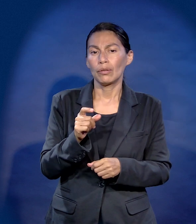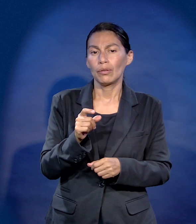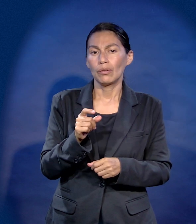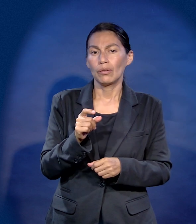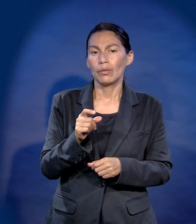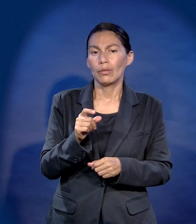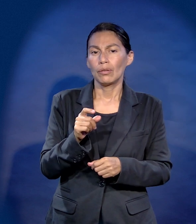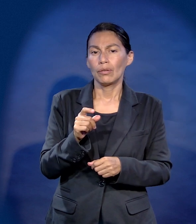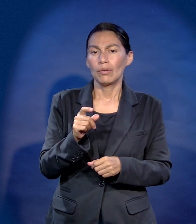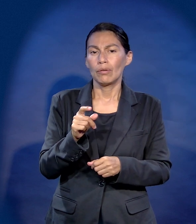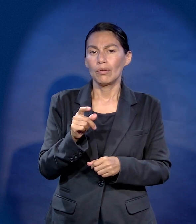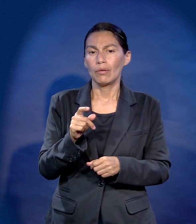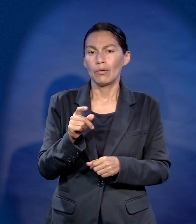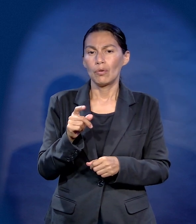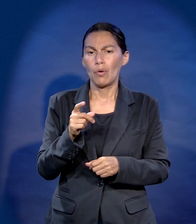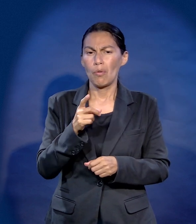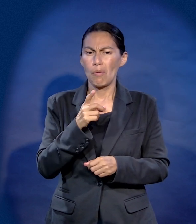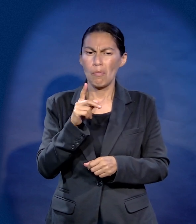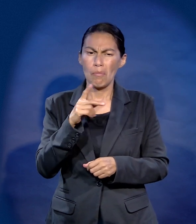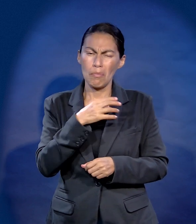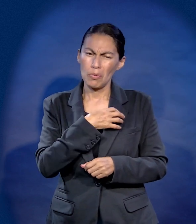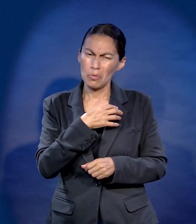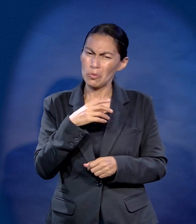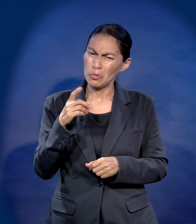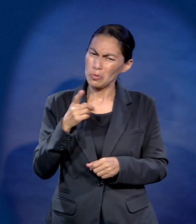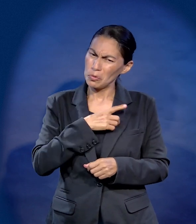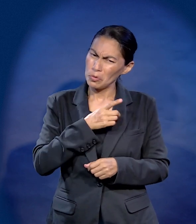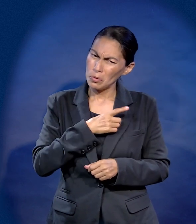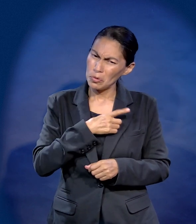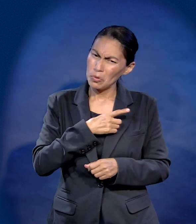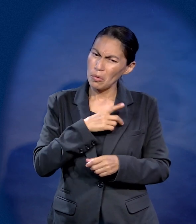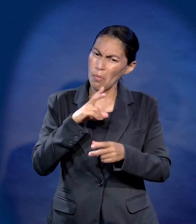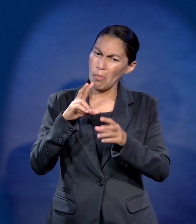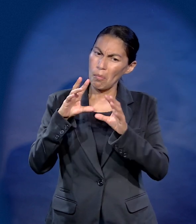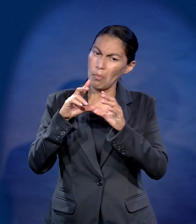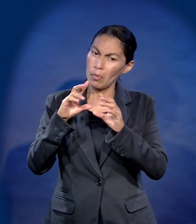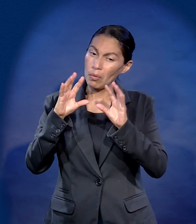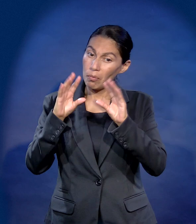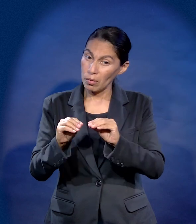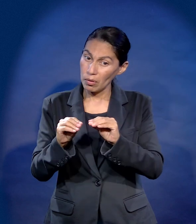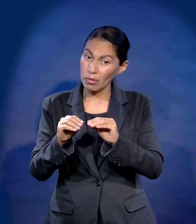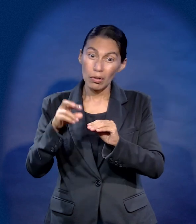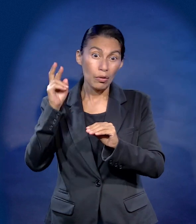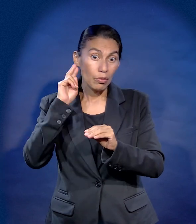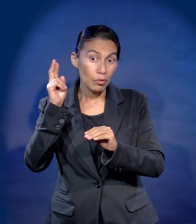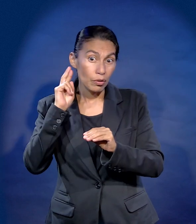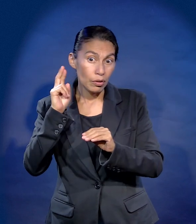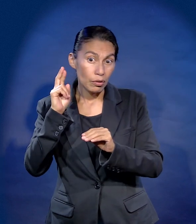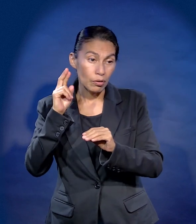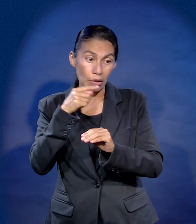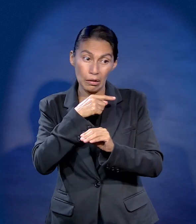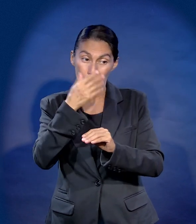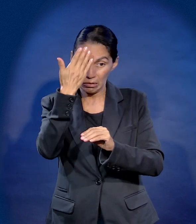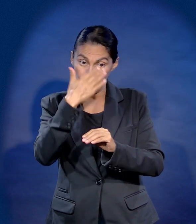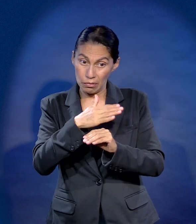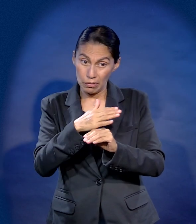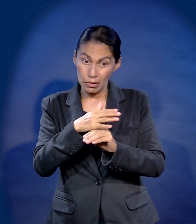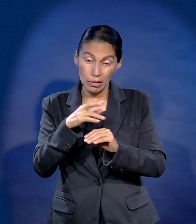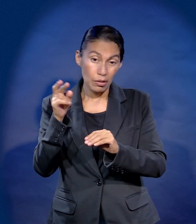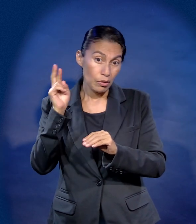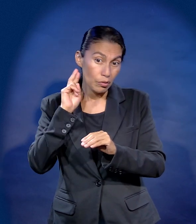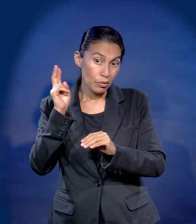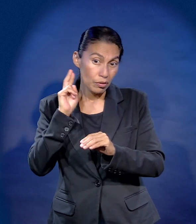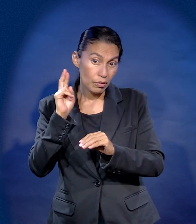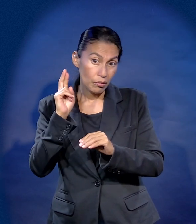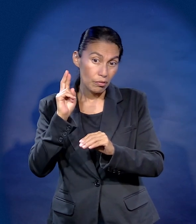se desactivaba, sonaba una alarma, un ruido fuerte, audible, que indicaba que eso había pasado. Entonces, él